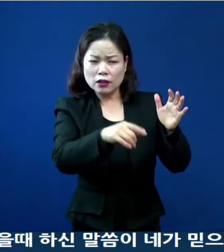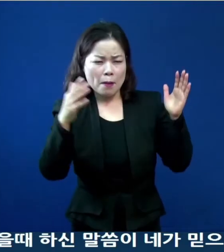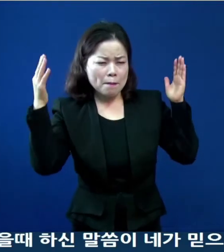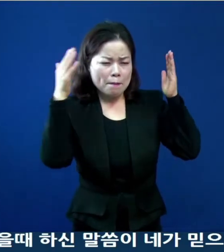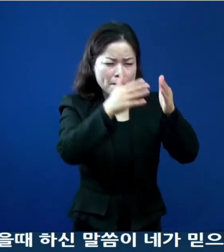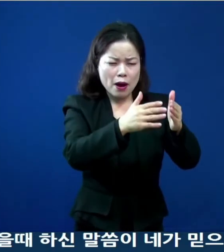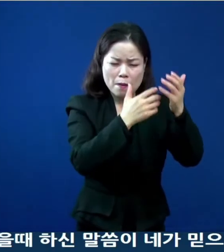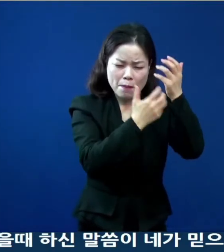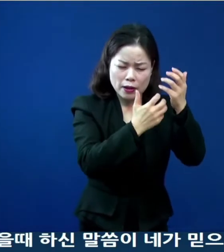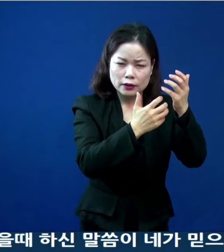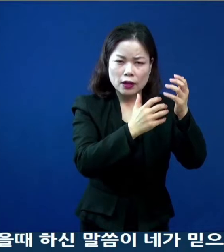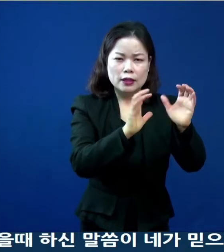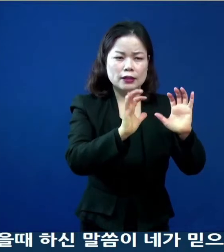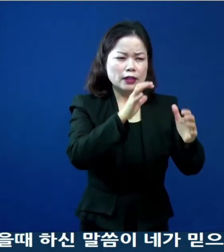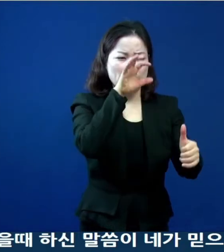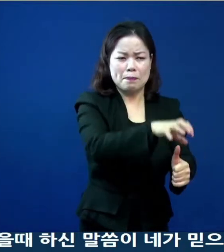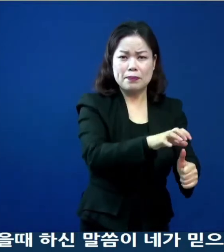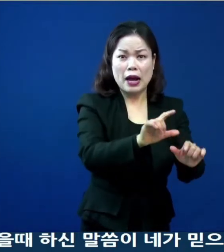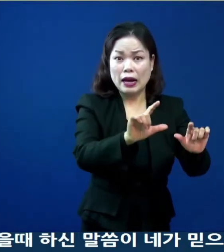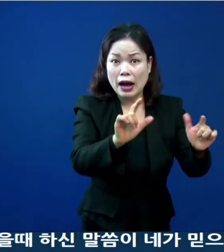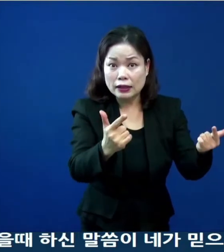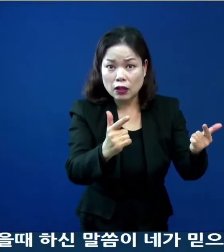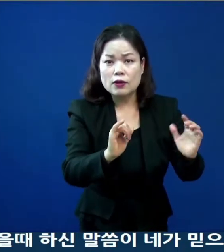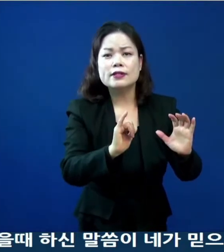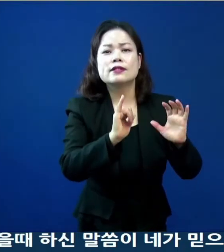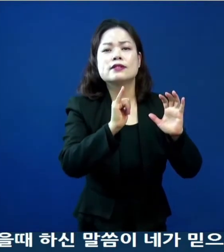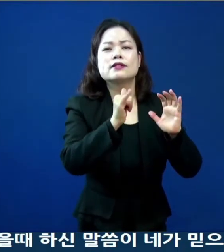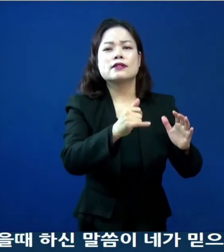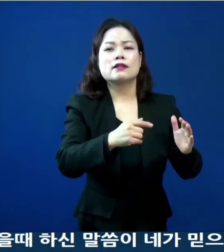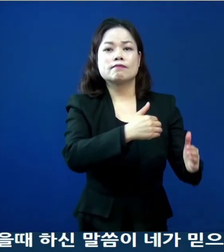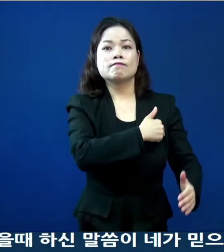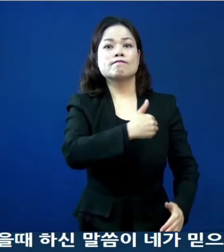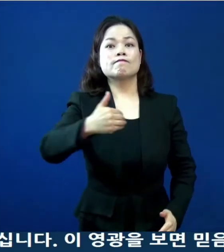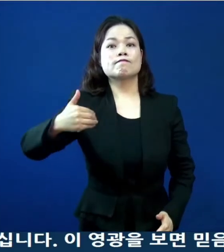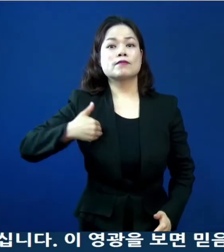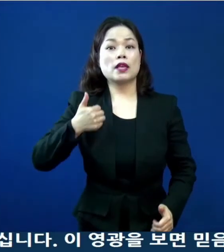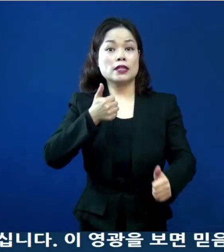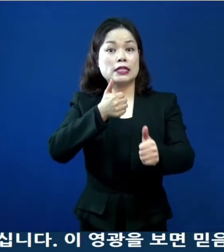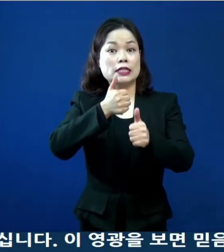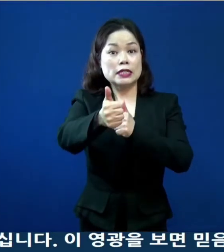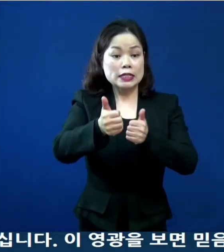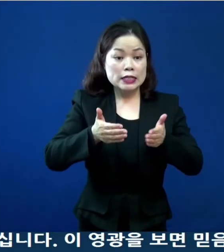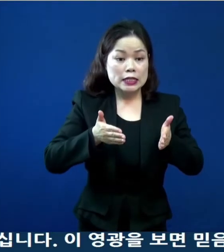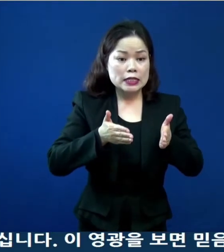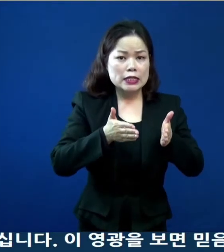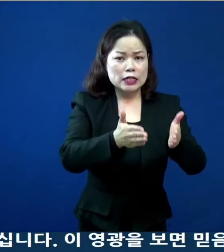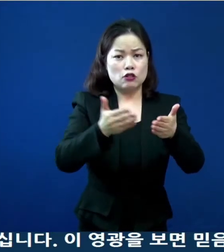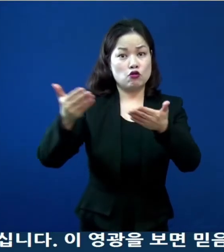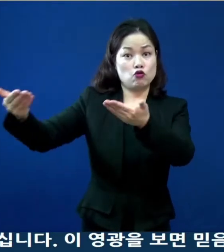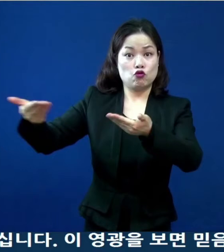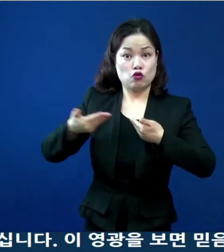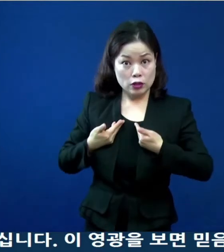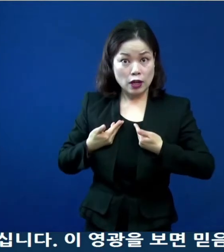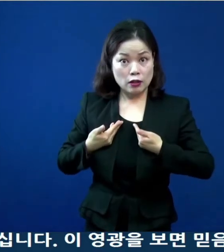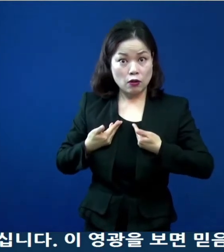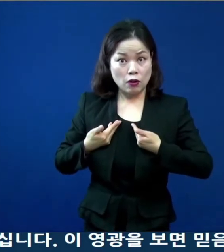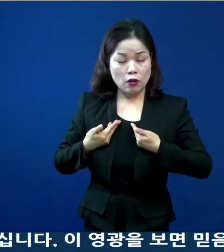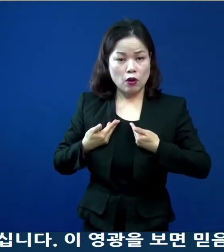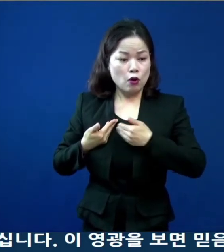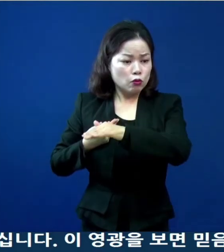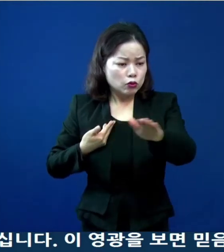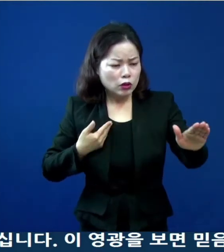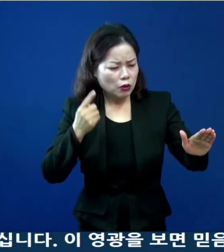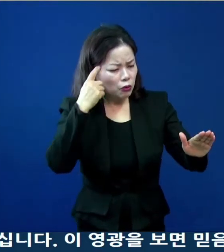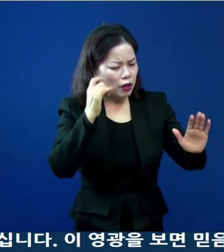않고 세상에 눌리지 않고 세상을 당당히 이기며 살 수 있는 길을 제시받는다는 거죠. 우리가